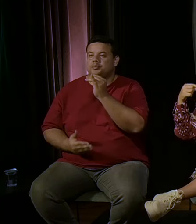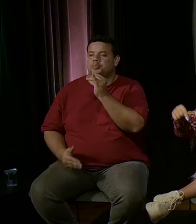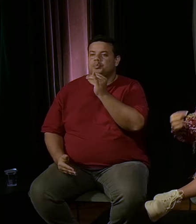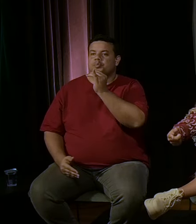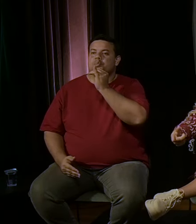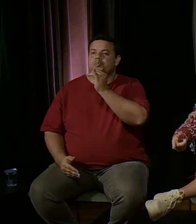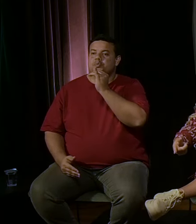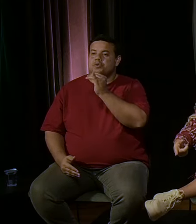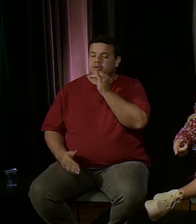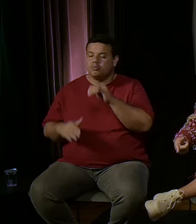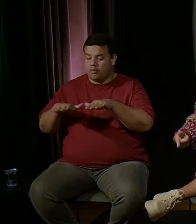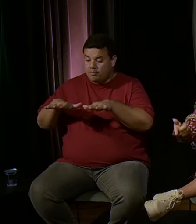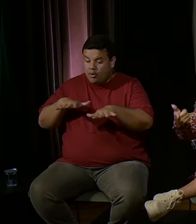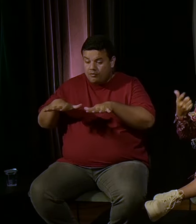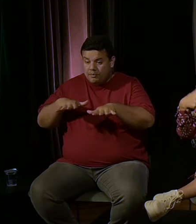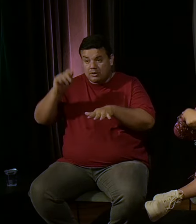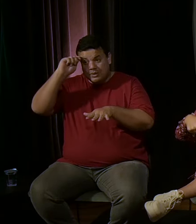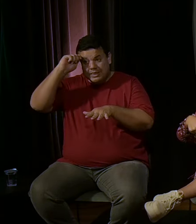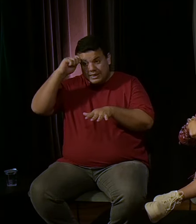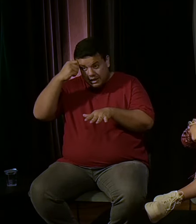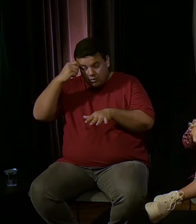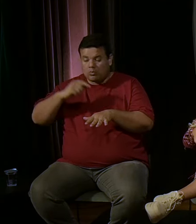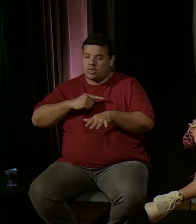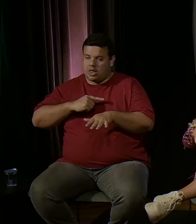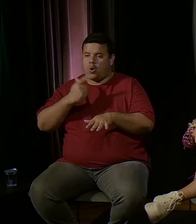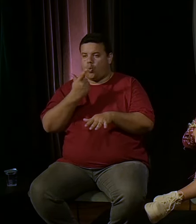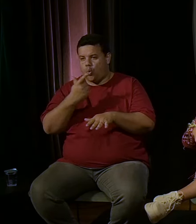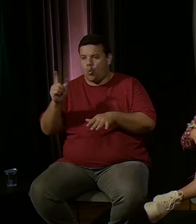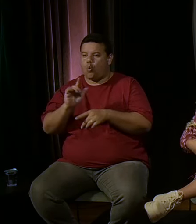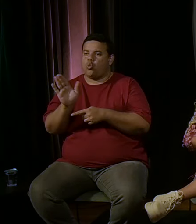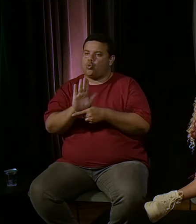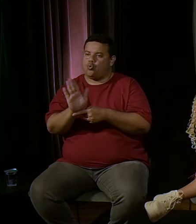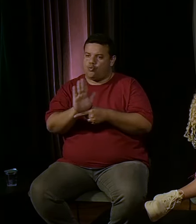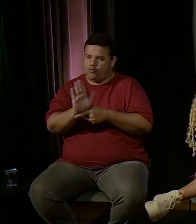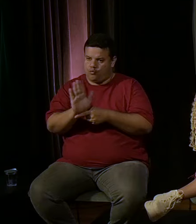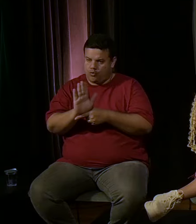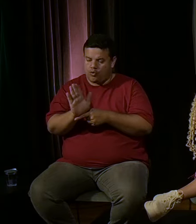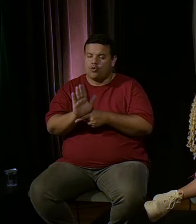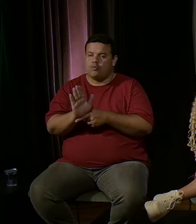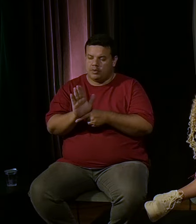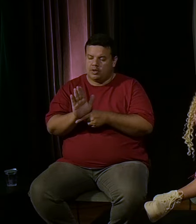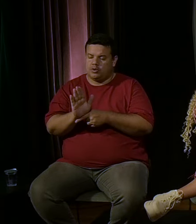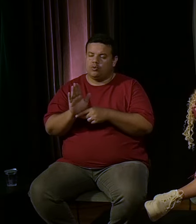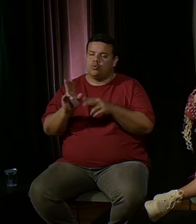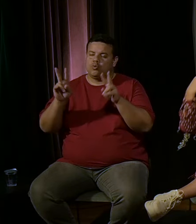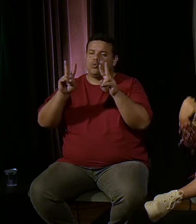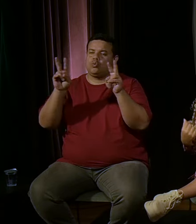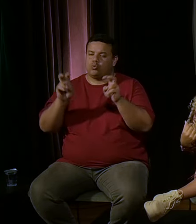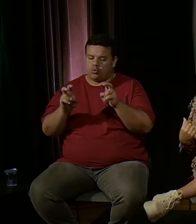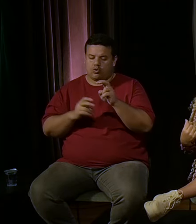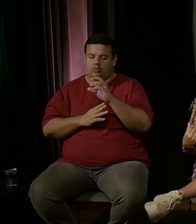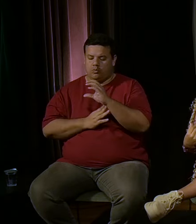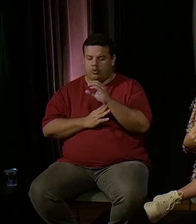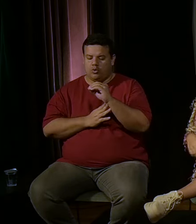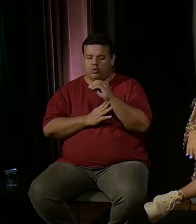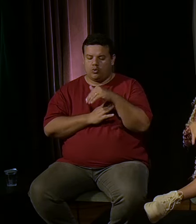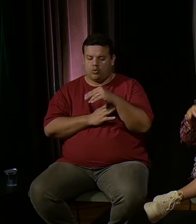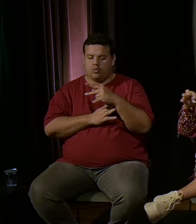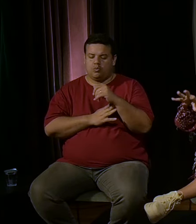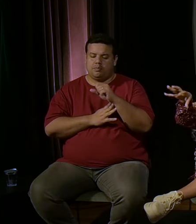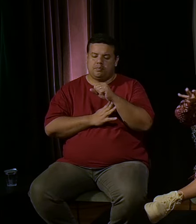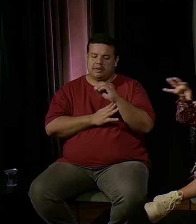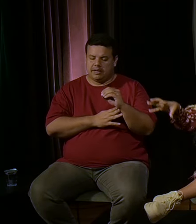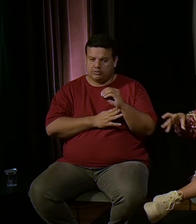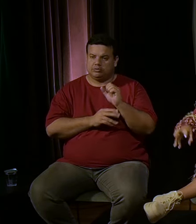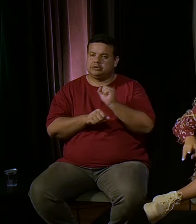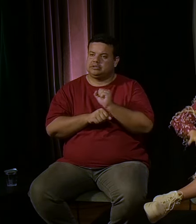do seio do movimento negro. Tem um outro filme chamado Compasso de Espera, que também é com os Osmi, também com Pitanga, que